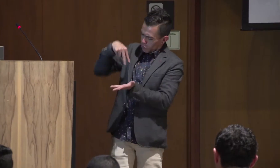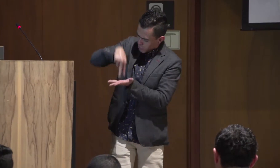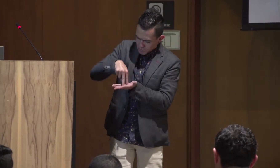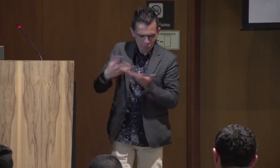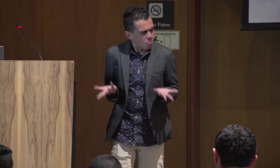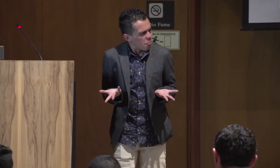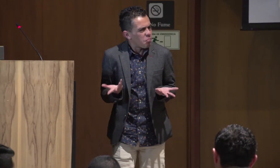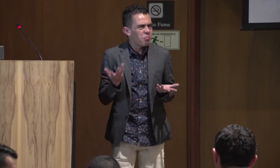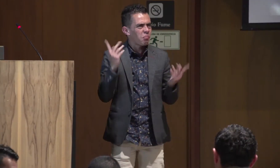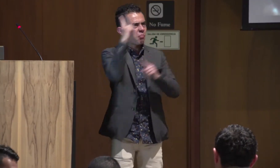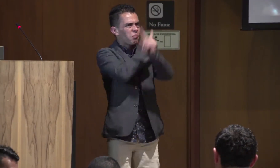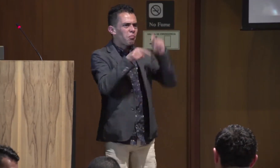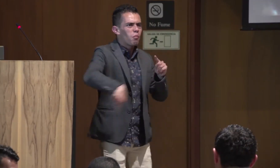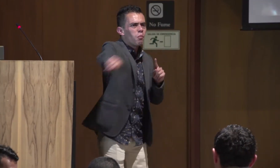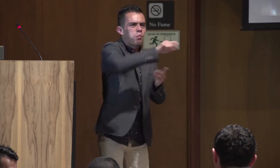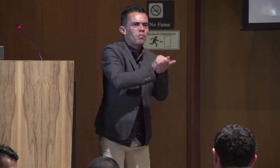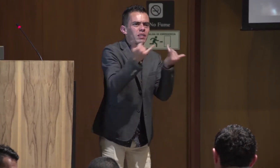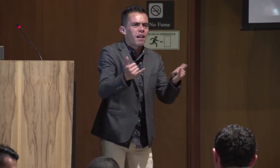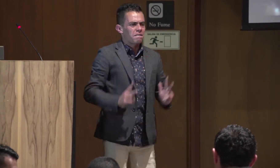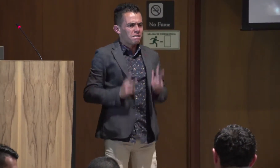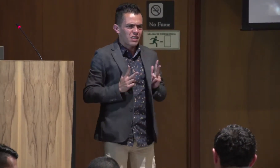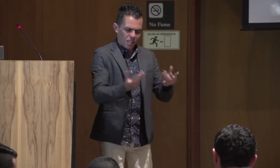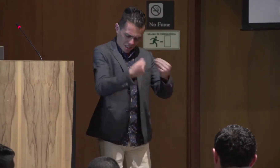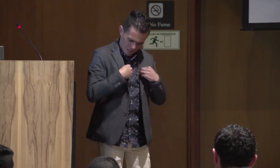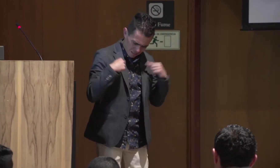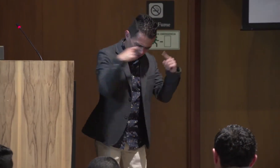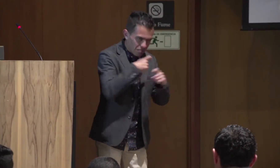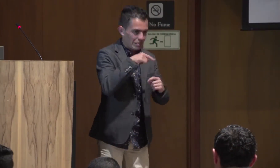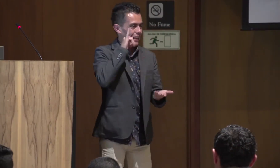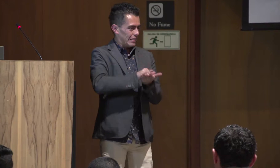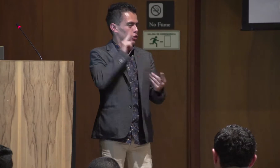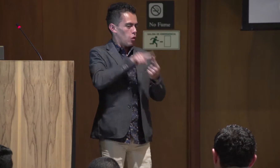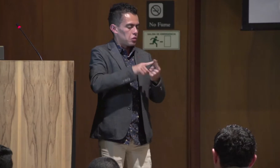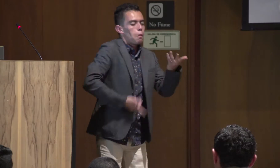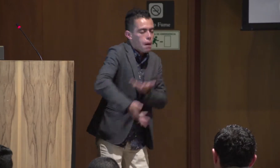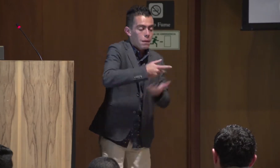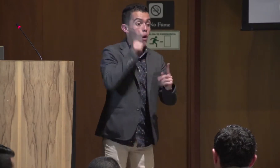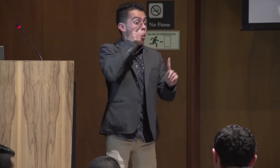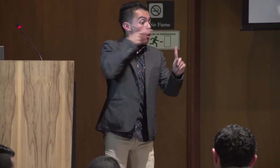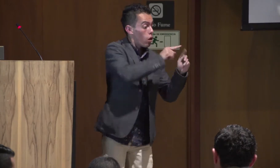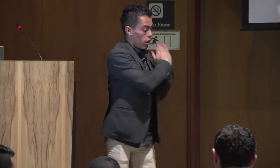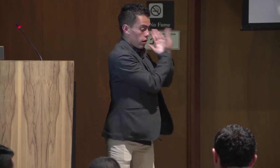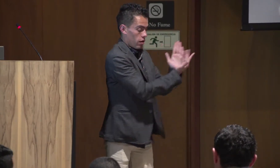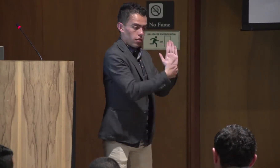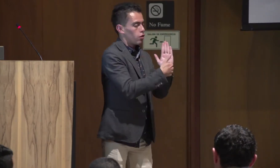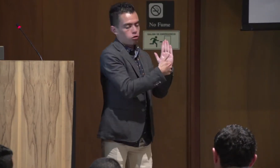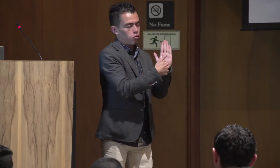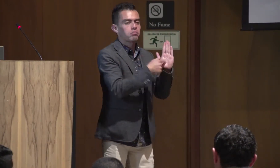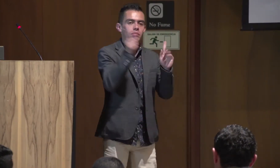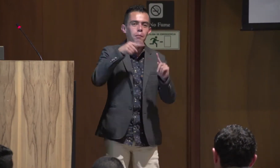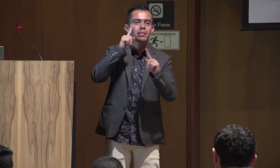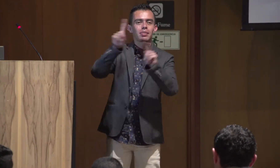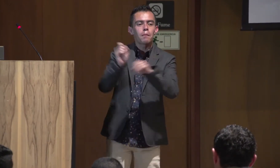paz. Hemos estado haciendo unas mesas de trabajo relacionadas con lo que ocurre en el contexto mundial y de allí